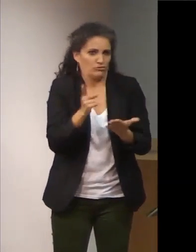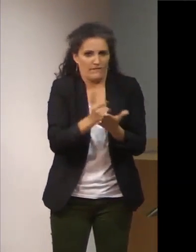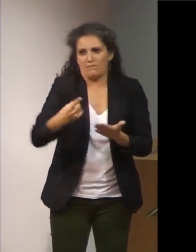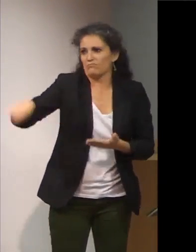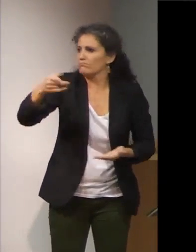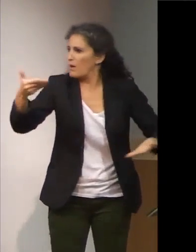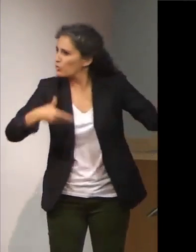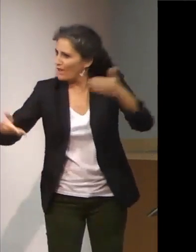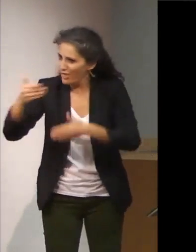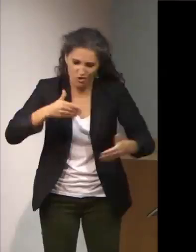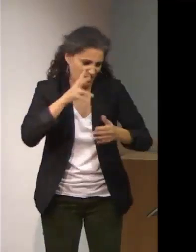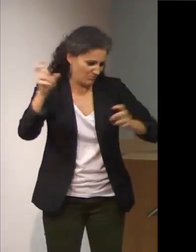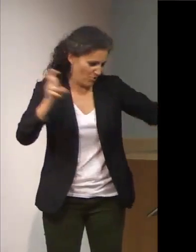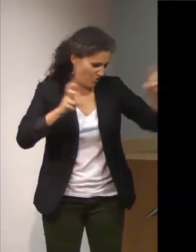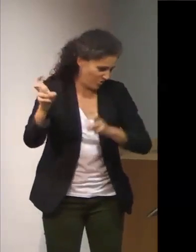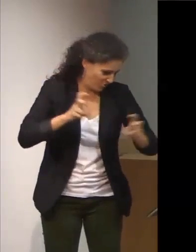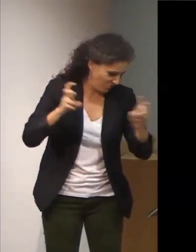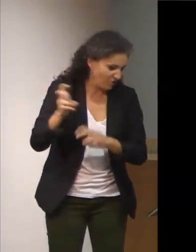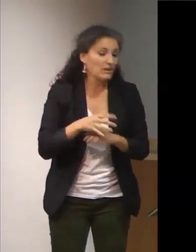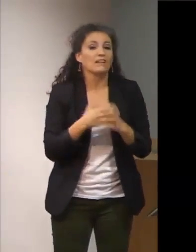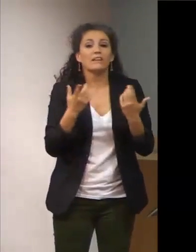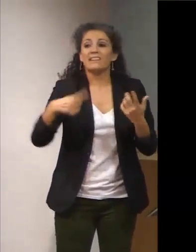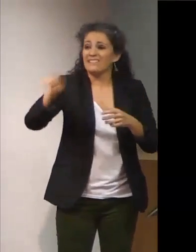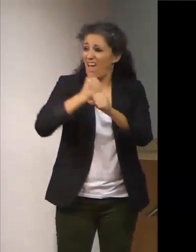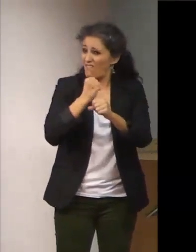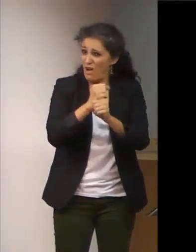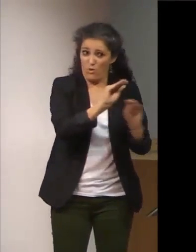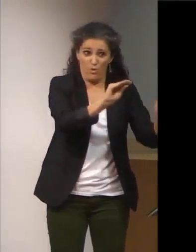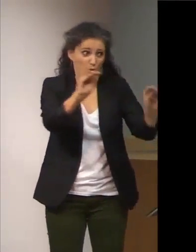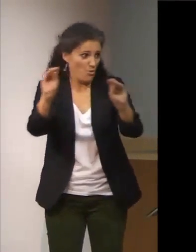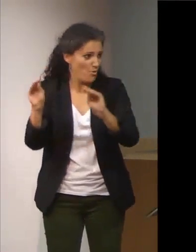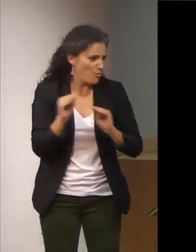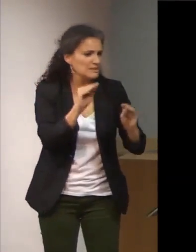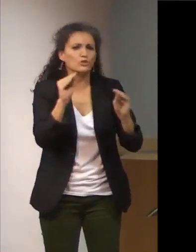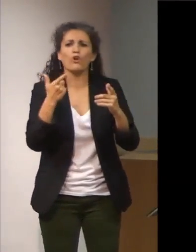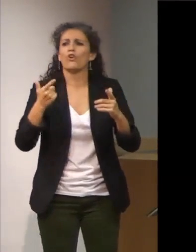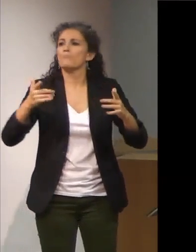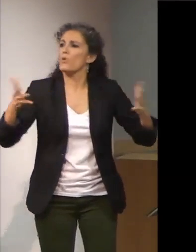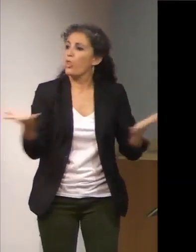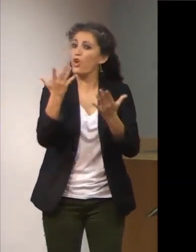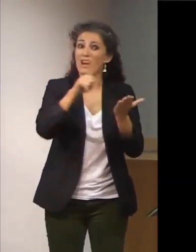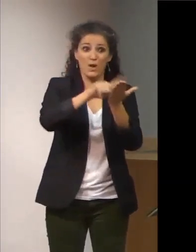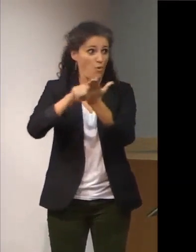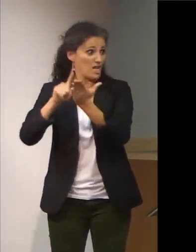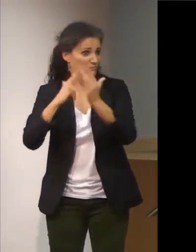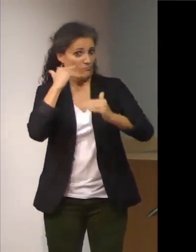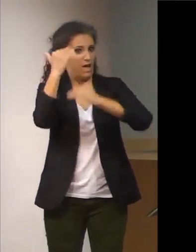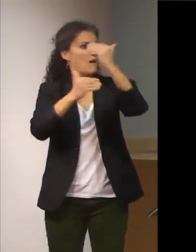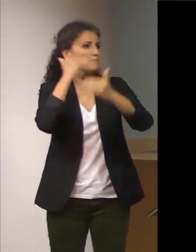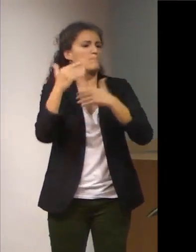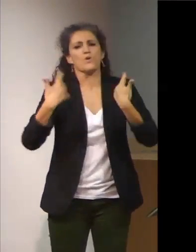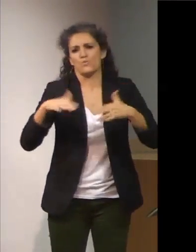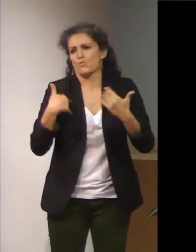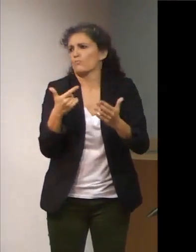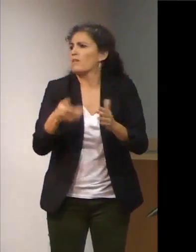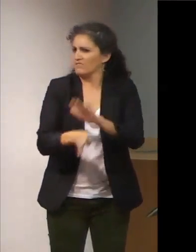intensa y quiero reiterar nuevamente mi agradecimiento por vuestras aportaciones por vuestra presencia por